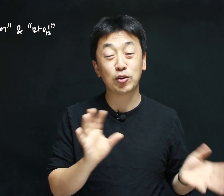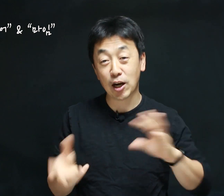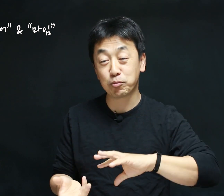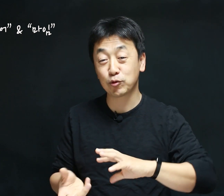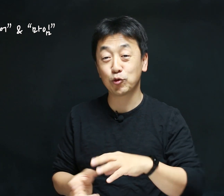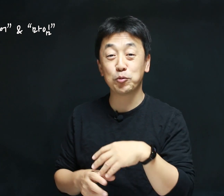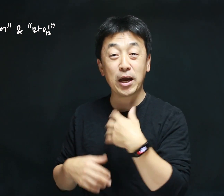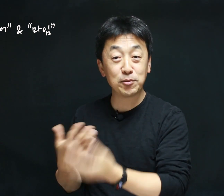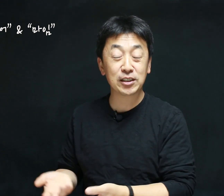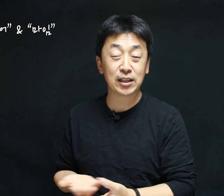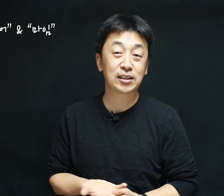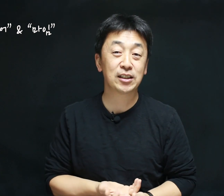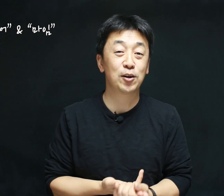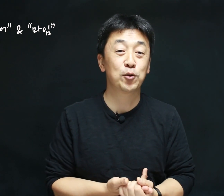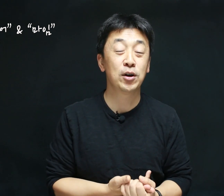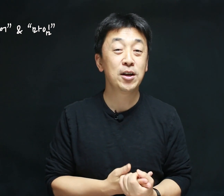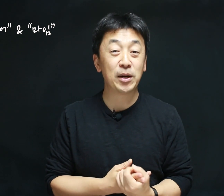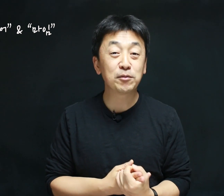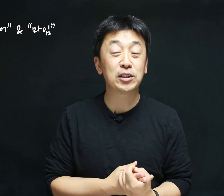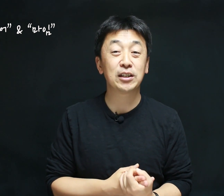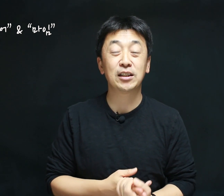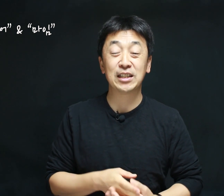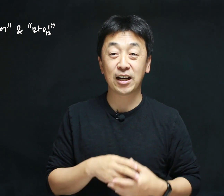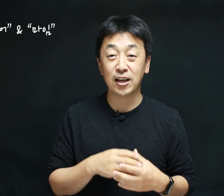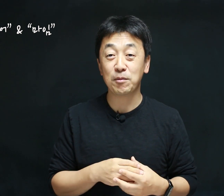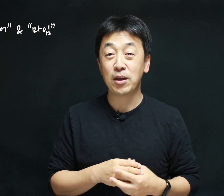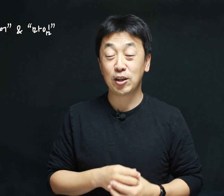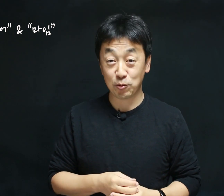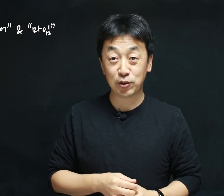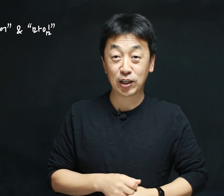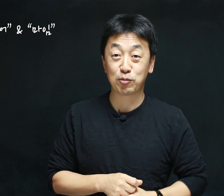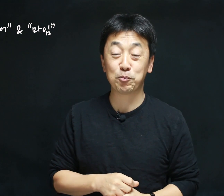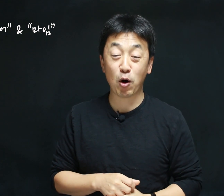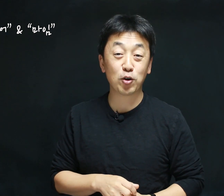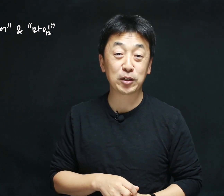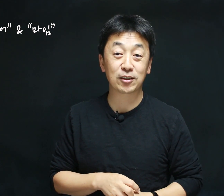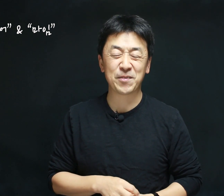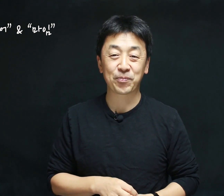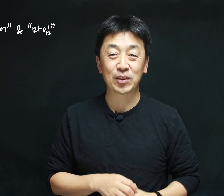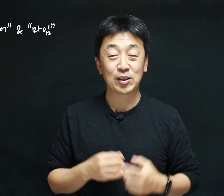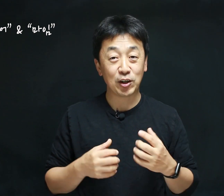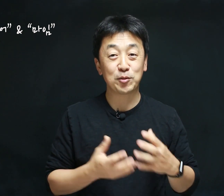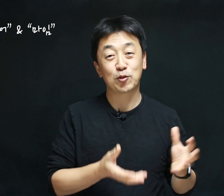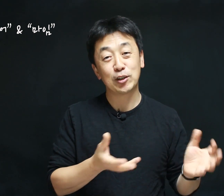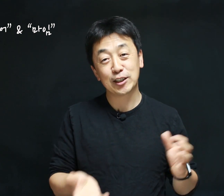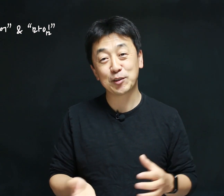다 부수고 마임을 시작하시라고 말씀드리기에는 약간 여러분들에게 버거움이 있겠죠. 저 같으면 둘 다 하셨으면